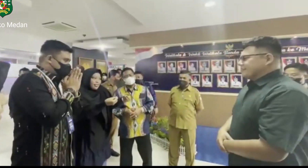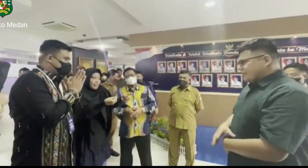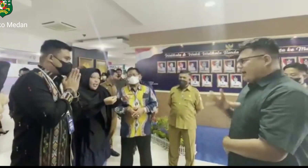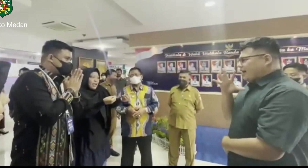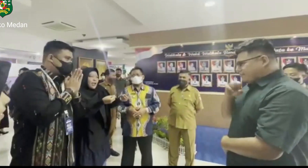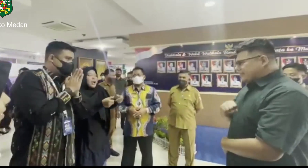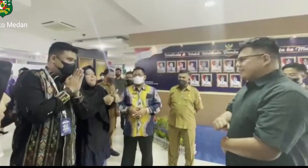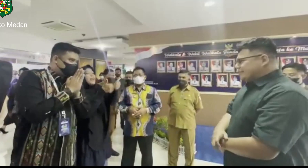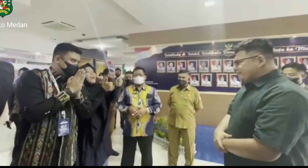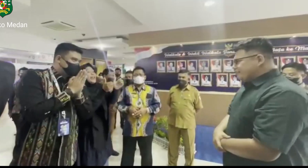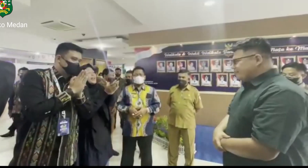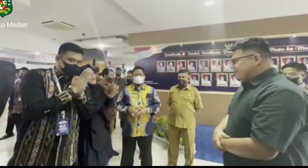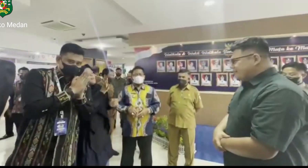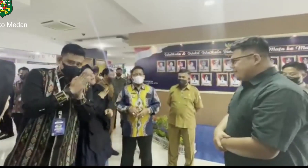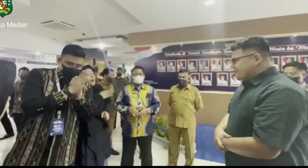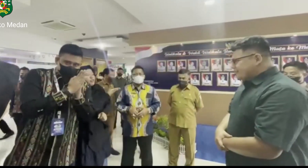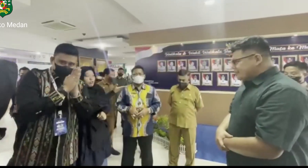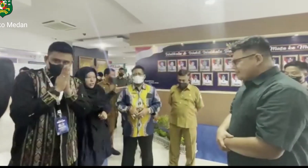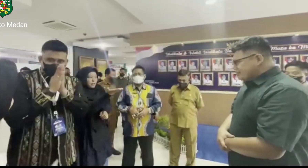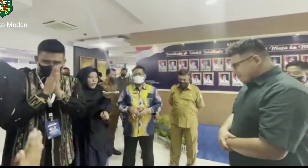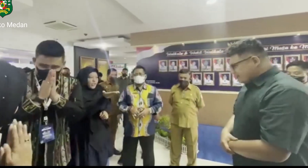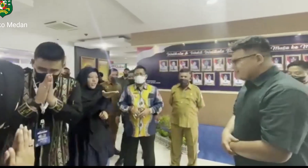kebaikan bagi kita semua.